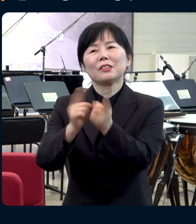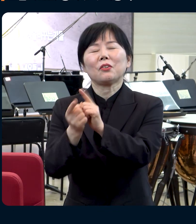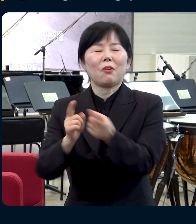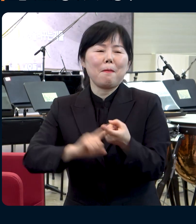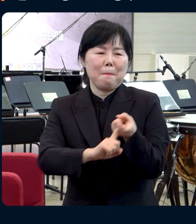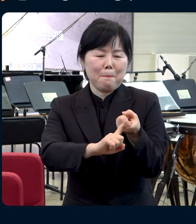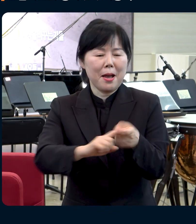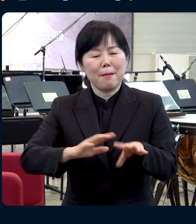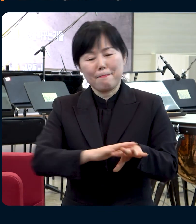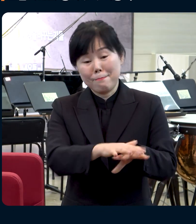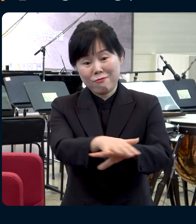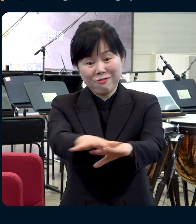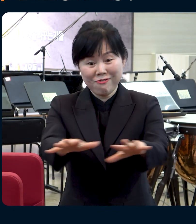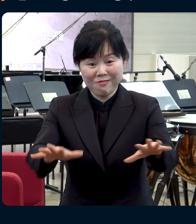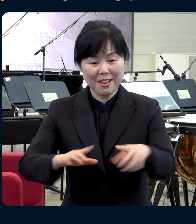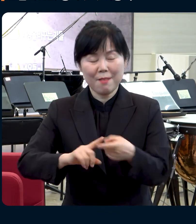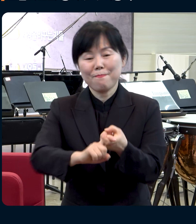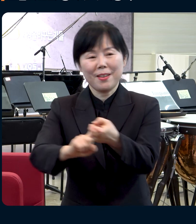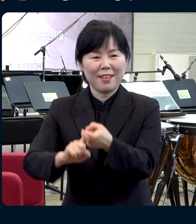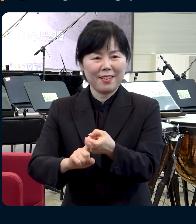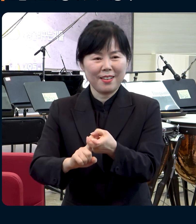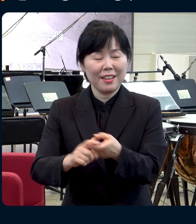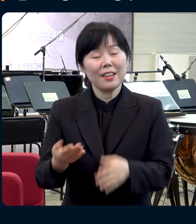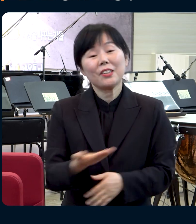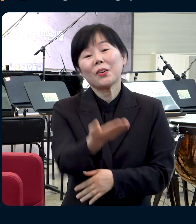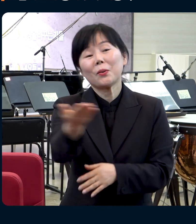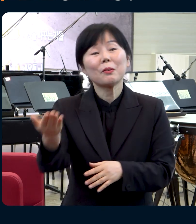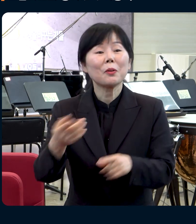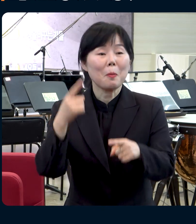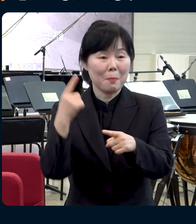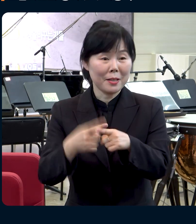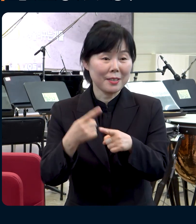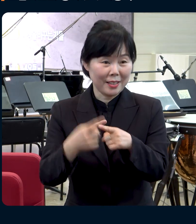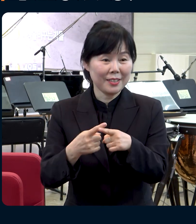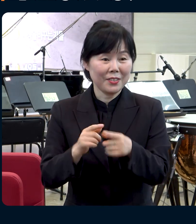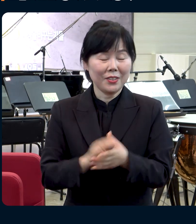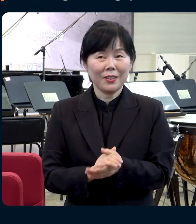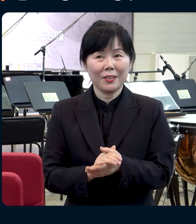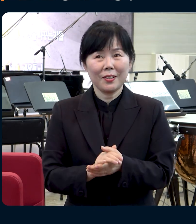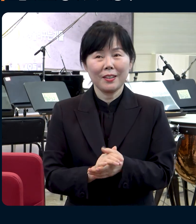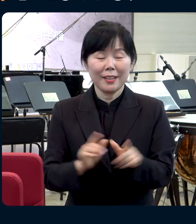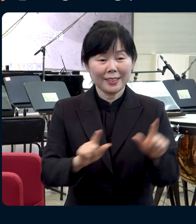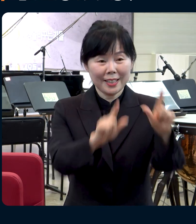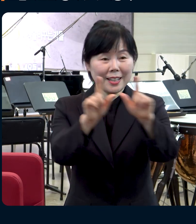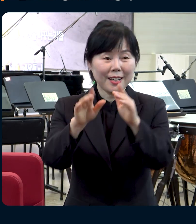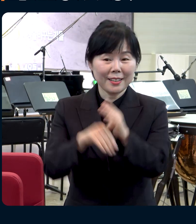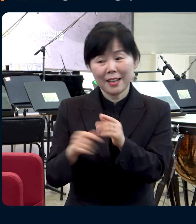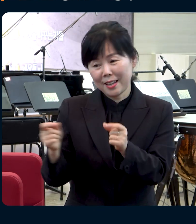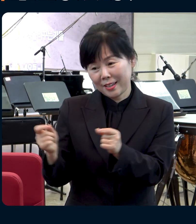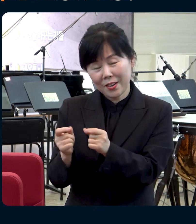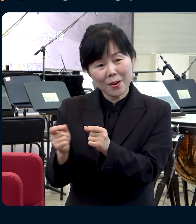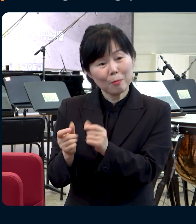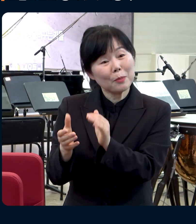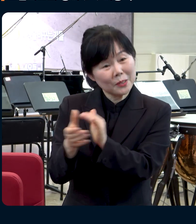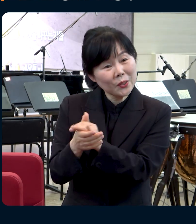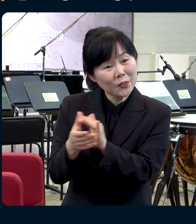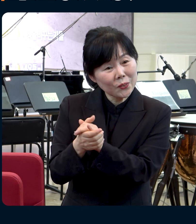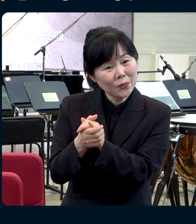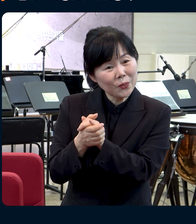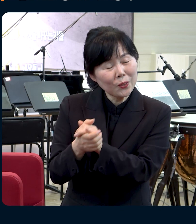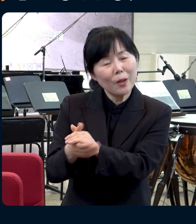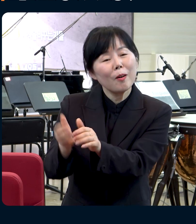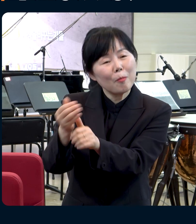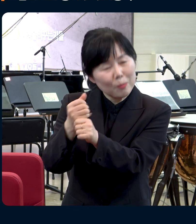그래서 여러분 여러분도 어떻게 해요? 우리의 삶 가운데 웬만한 거는요, 옆에 있는 우리 친구를 의지하고 우리